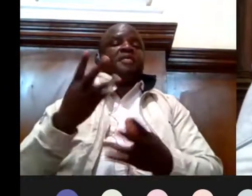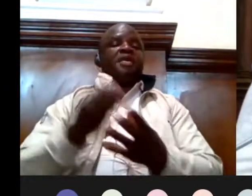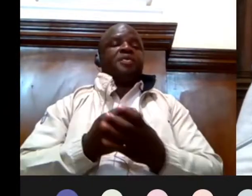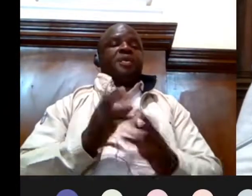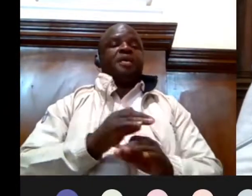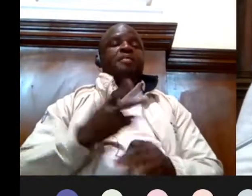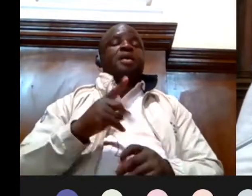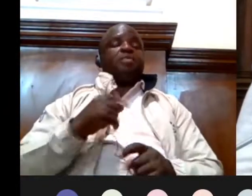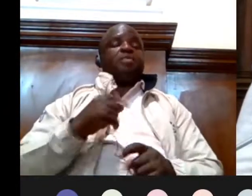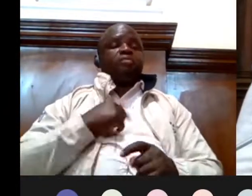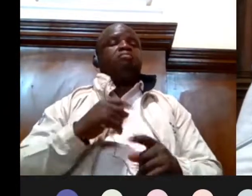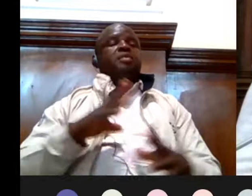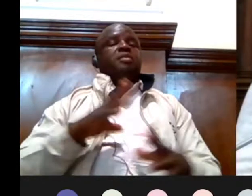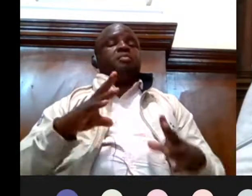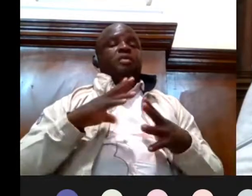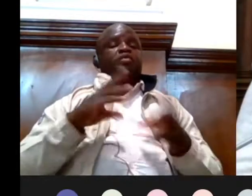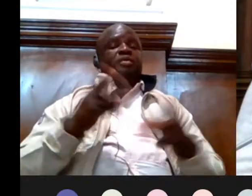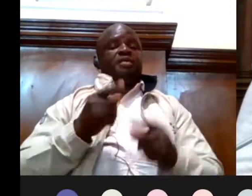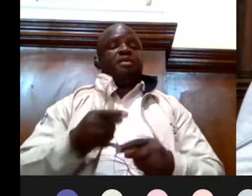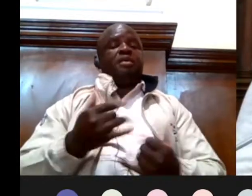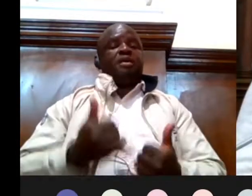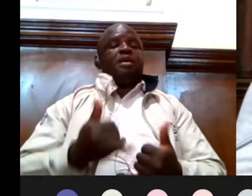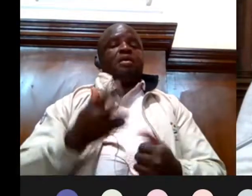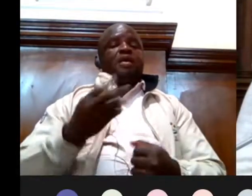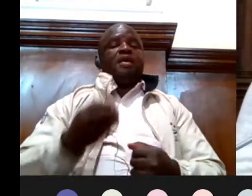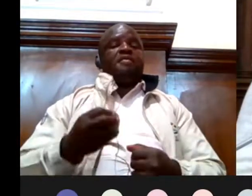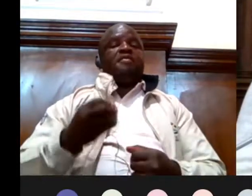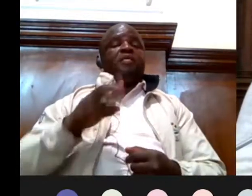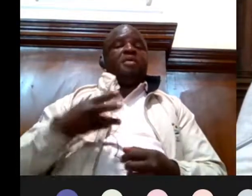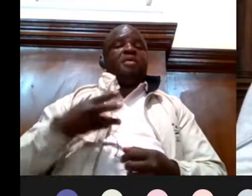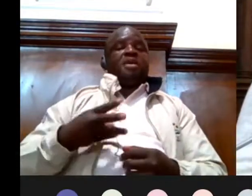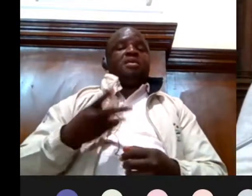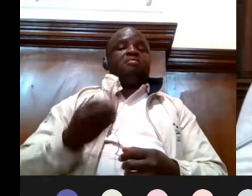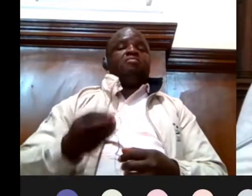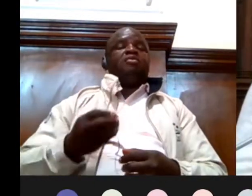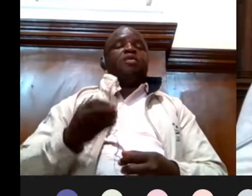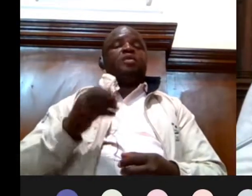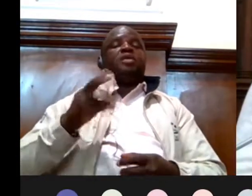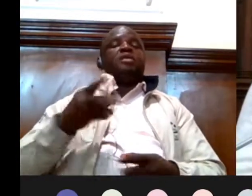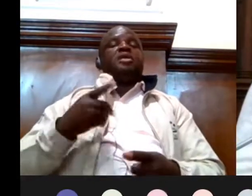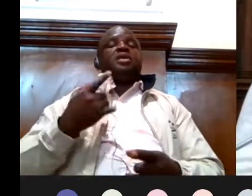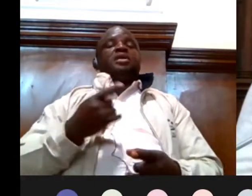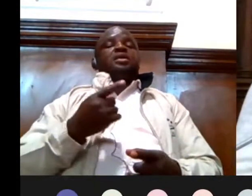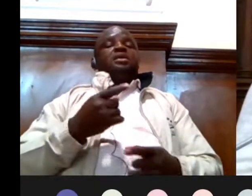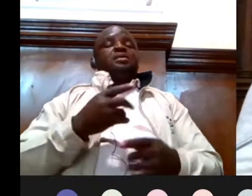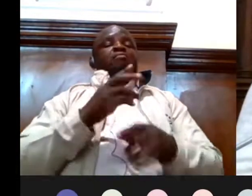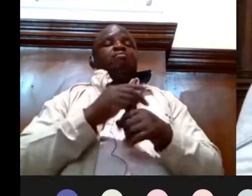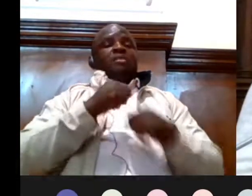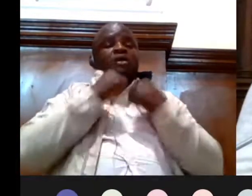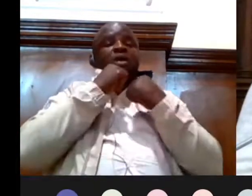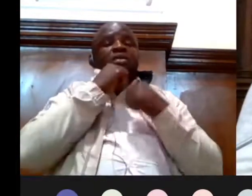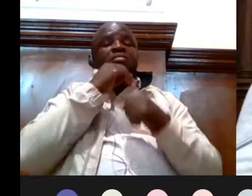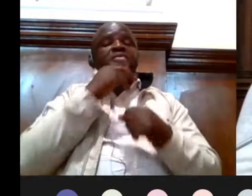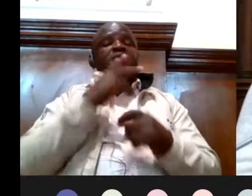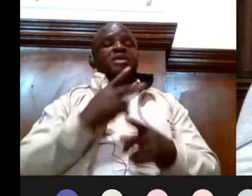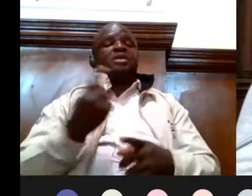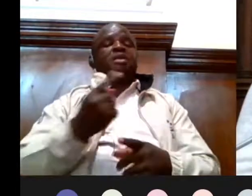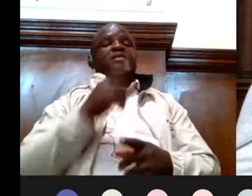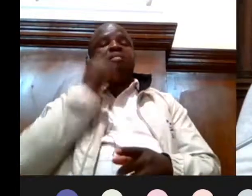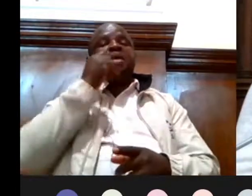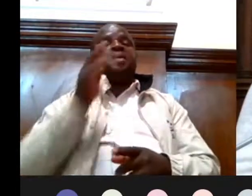alleen broodwinners is, omdat hulle mans nie werk kan kry as gevolg van die ANC se regstellende aksie en BEE-beleid